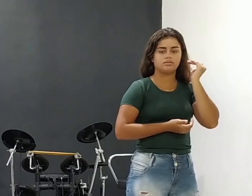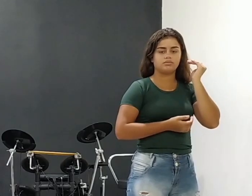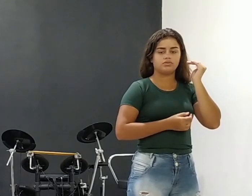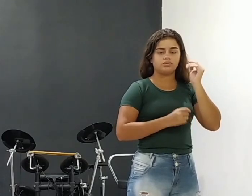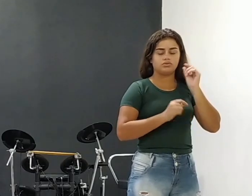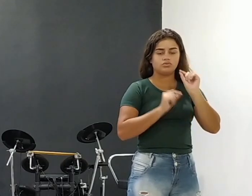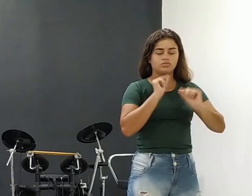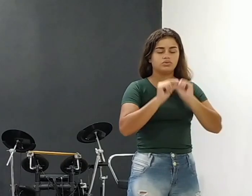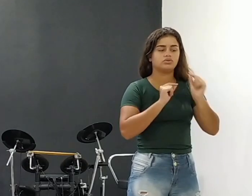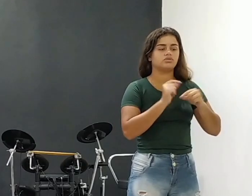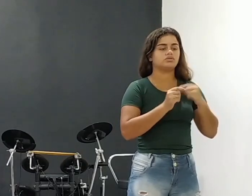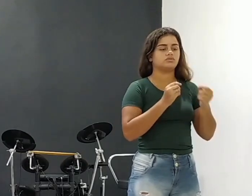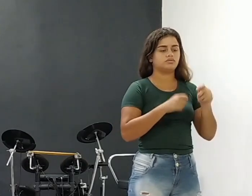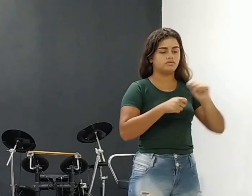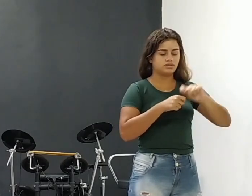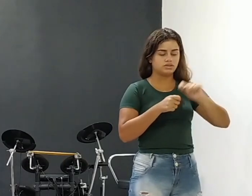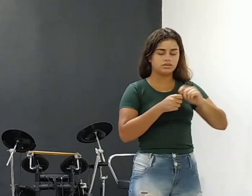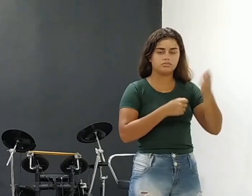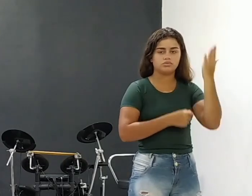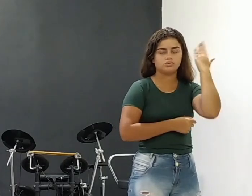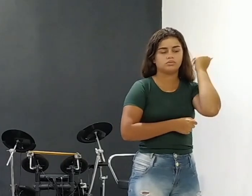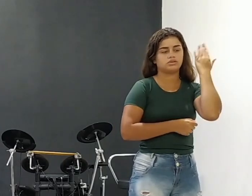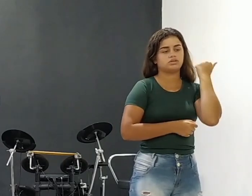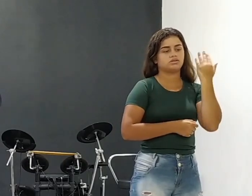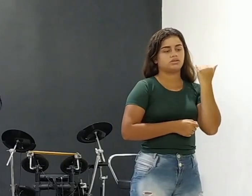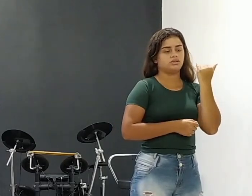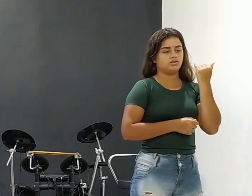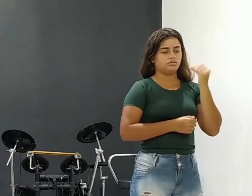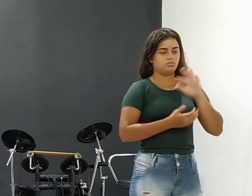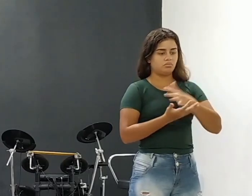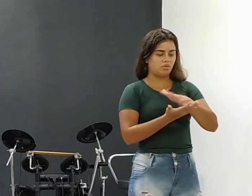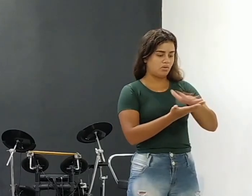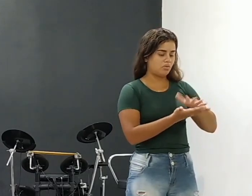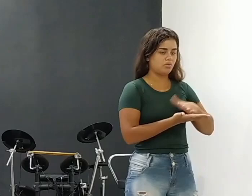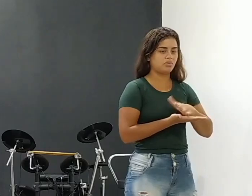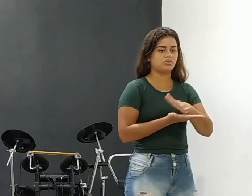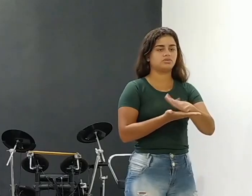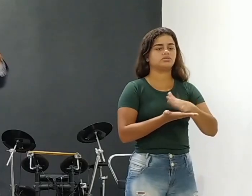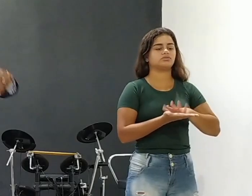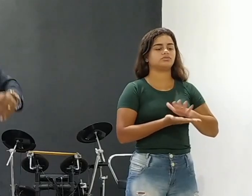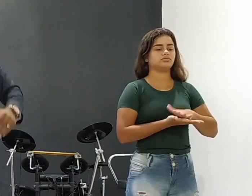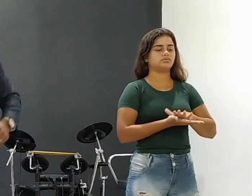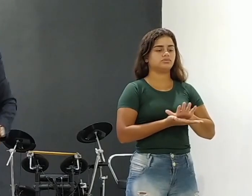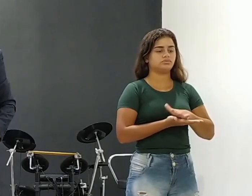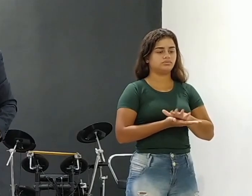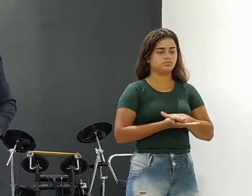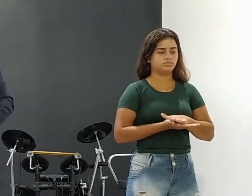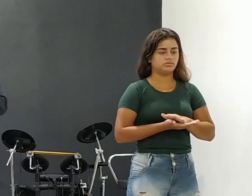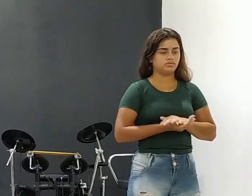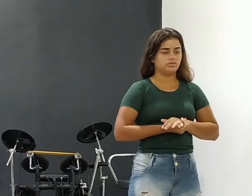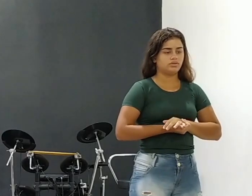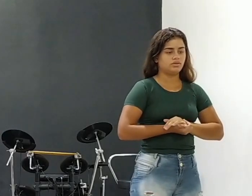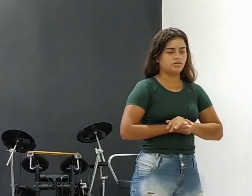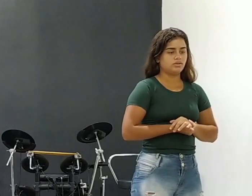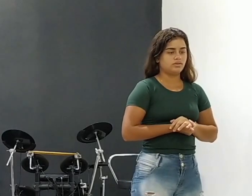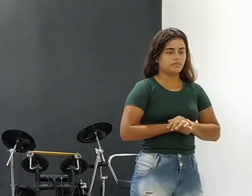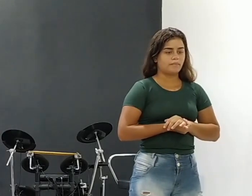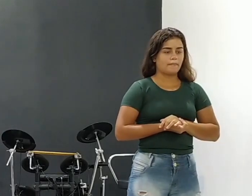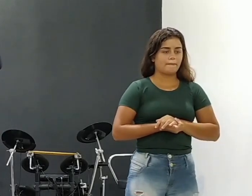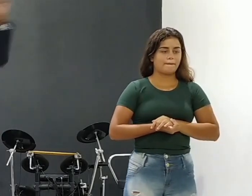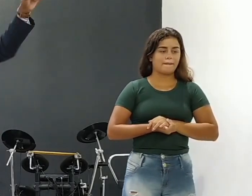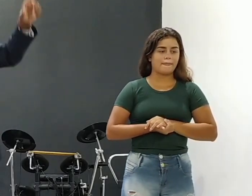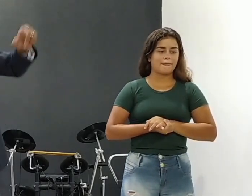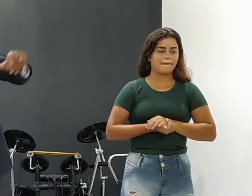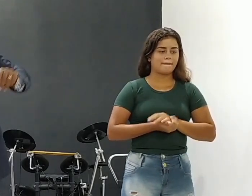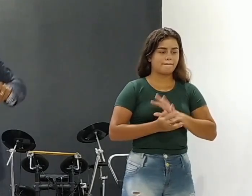passado. Ele sabe, irmão, do pagode da vida que Ele tirou a gente, do baile funk da vida que Ele tirou a gente. Deus